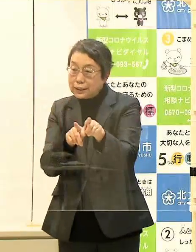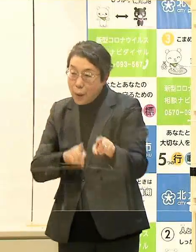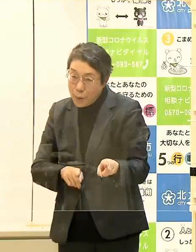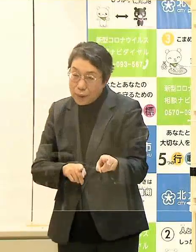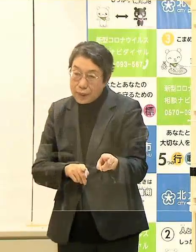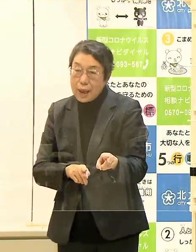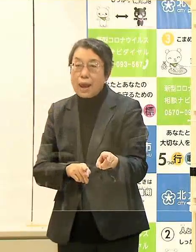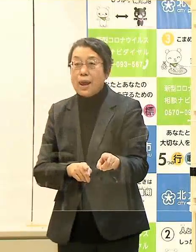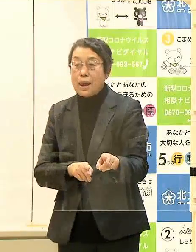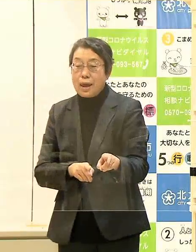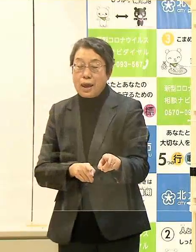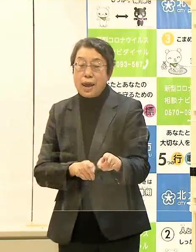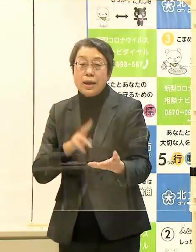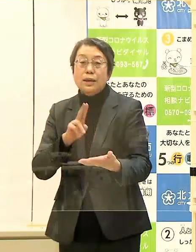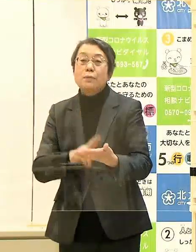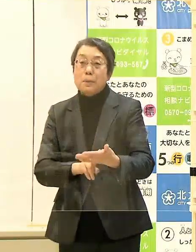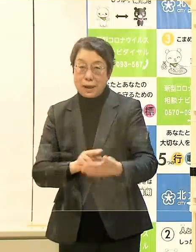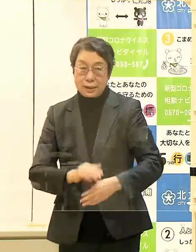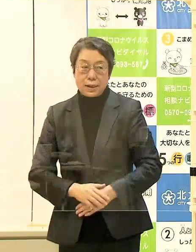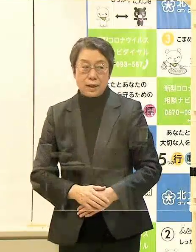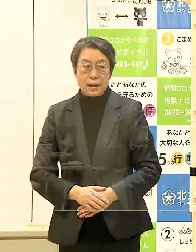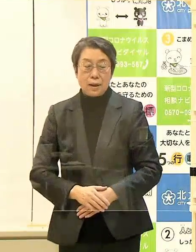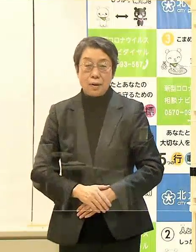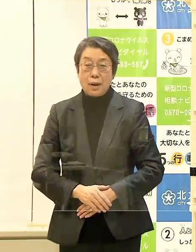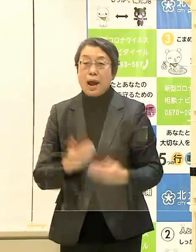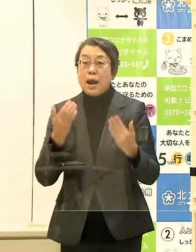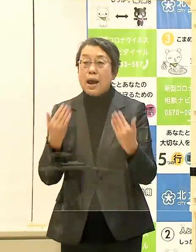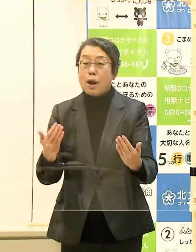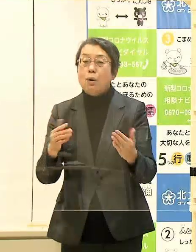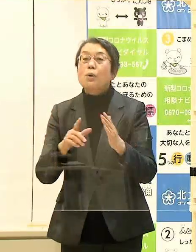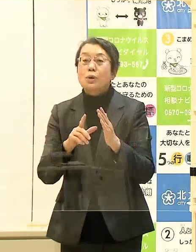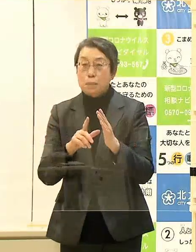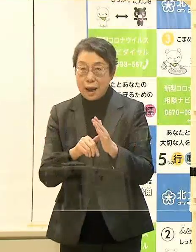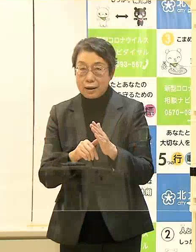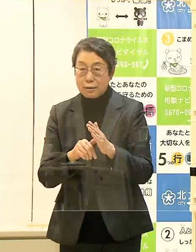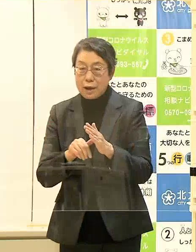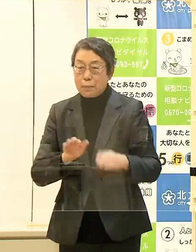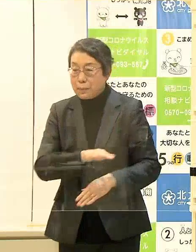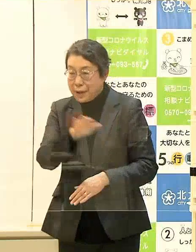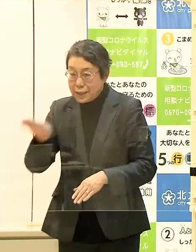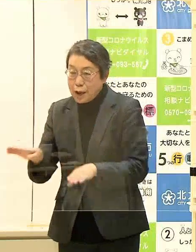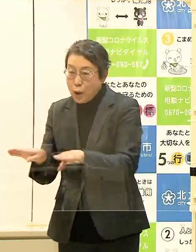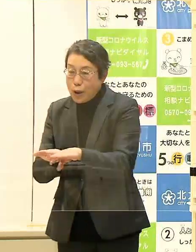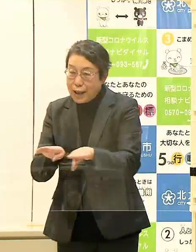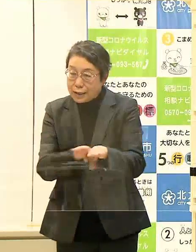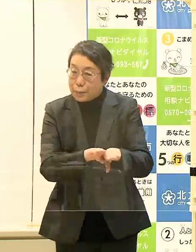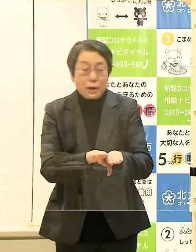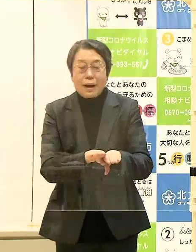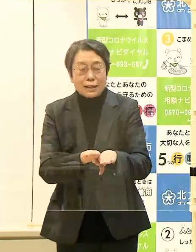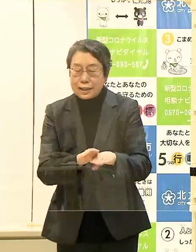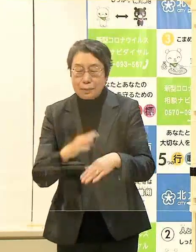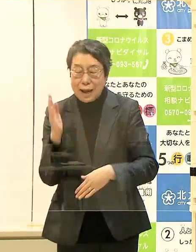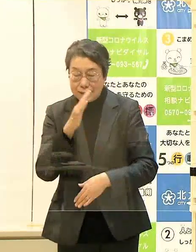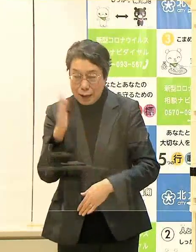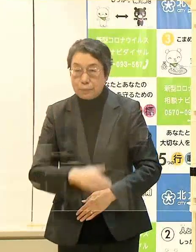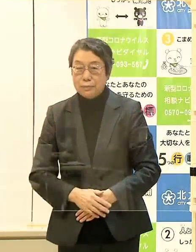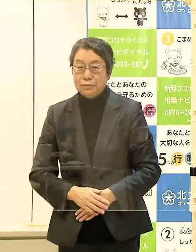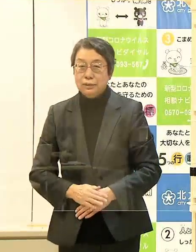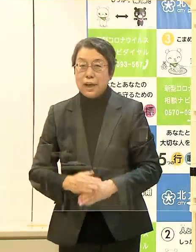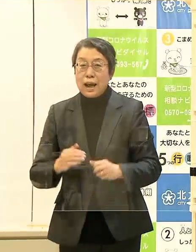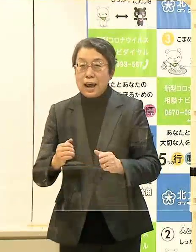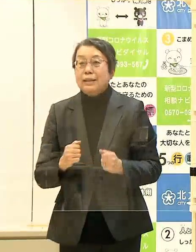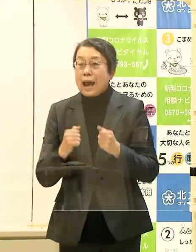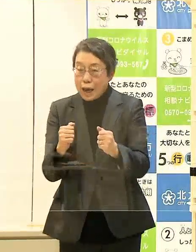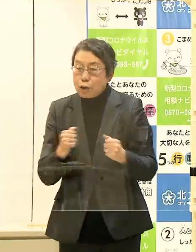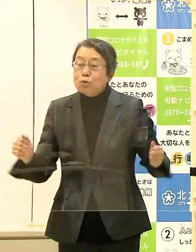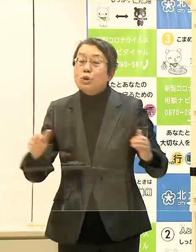ます学校についてであります学校の1請求項はいたしません体育の授業は可能